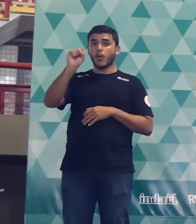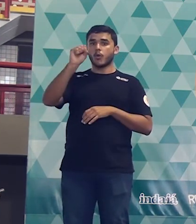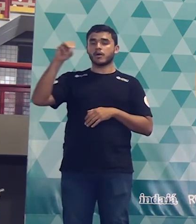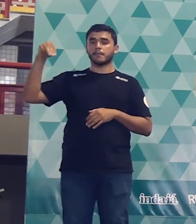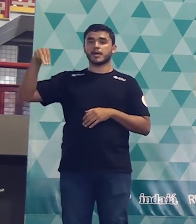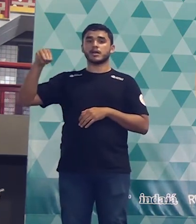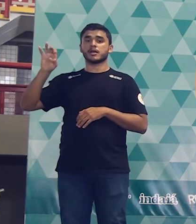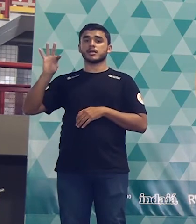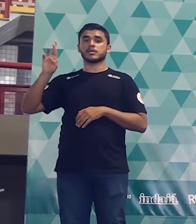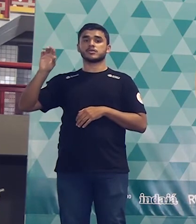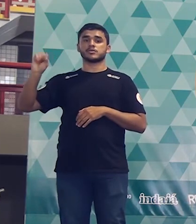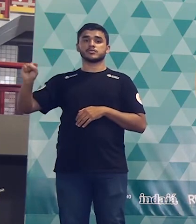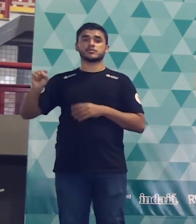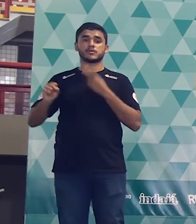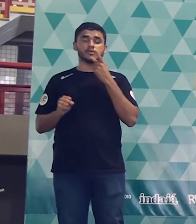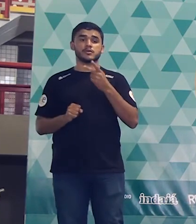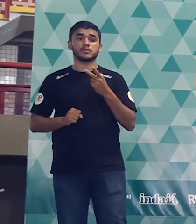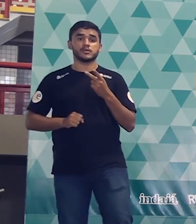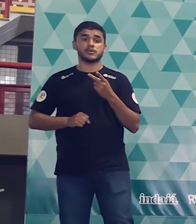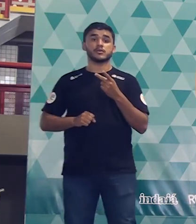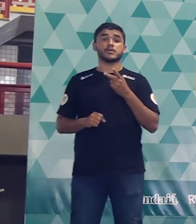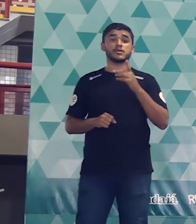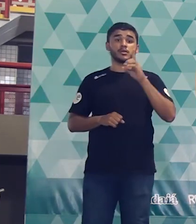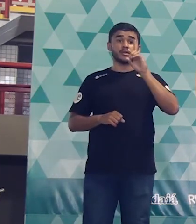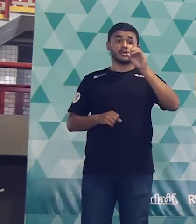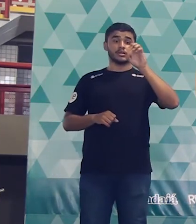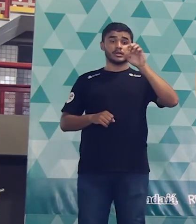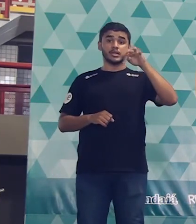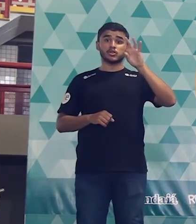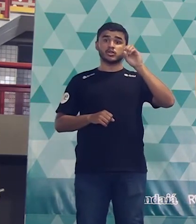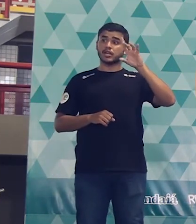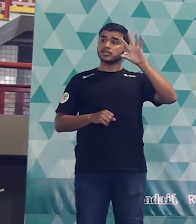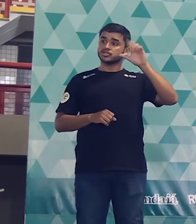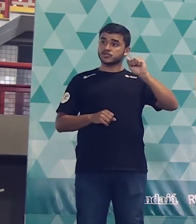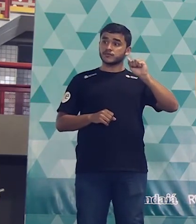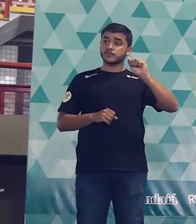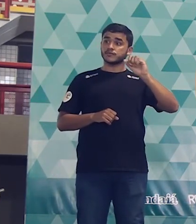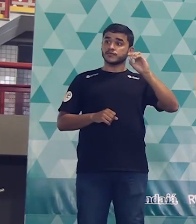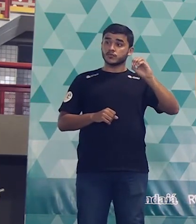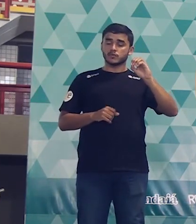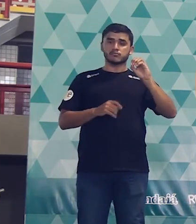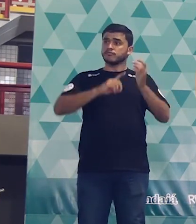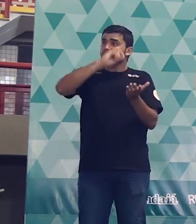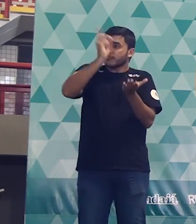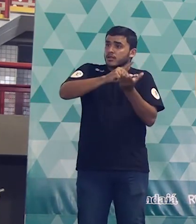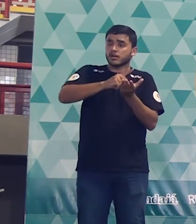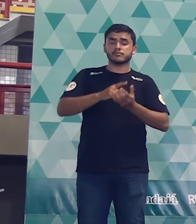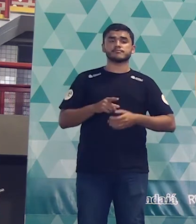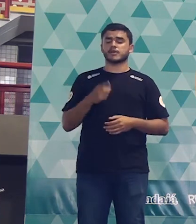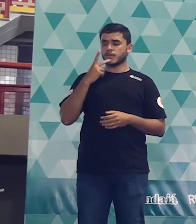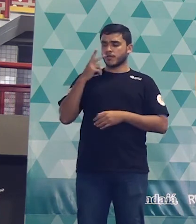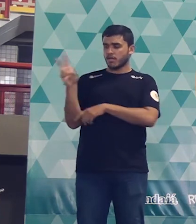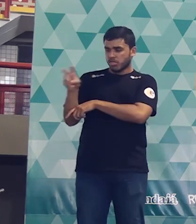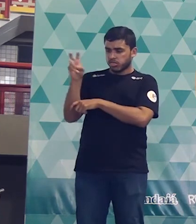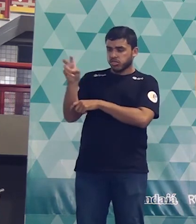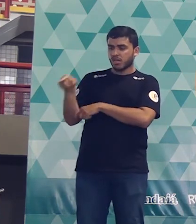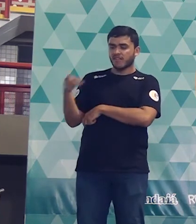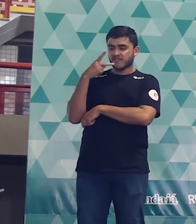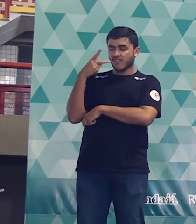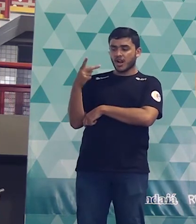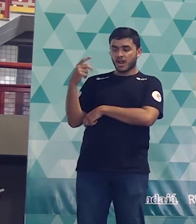ou conotativo? Denotativo, literal. Agora, se você disser, aquela cobra está falando mal de